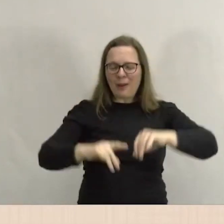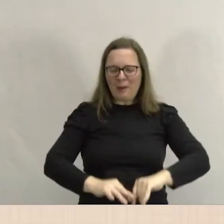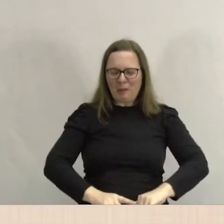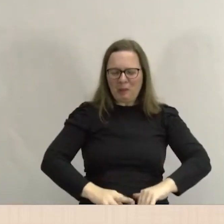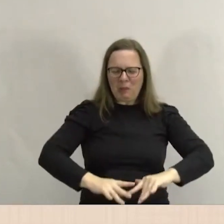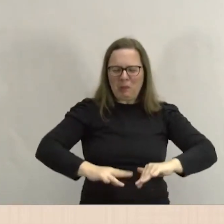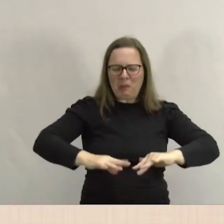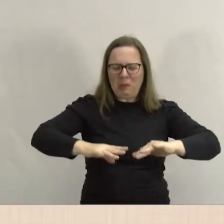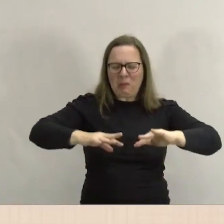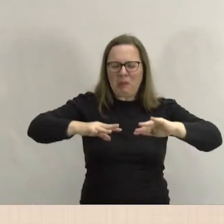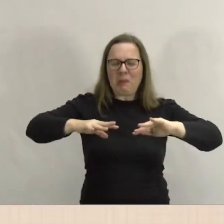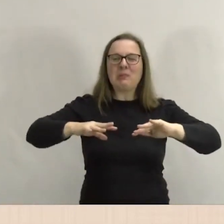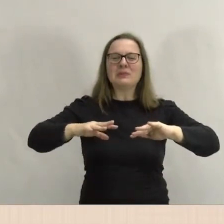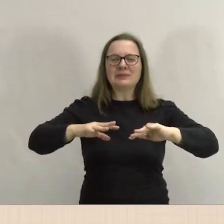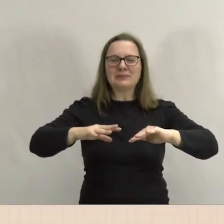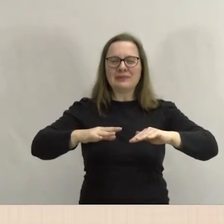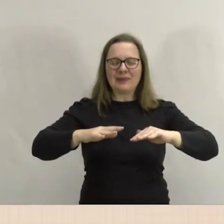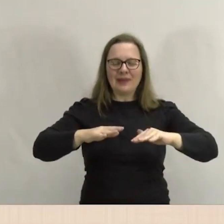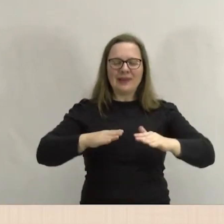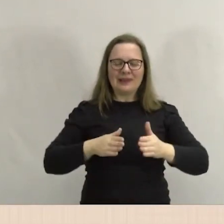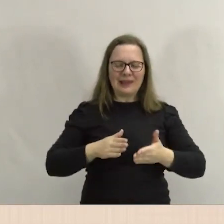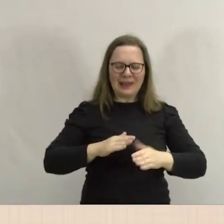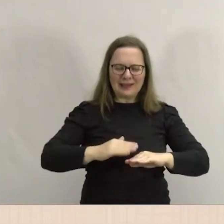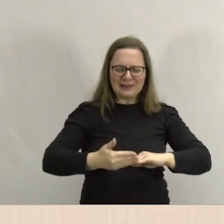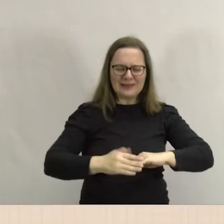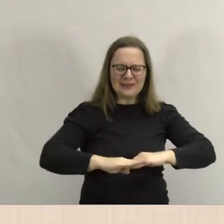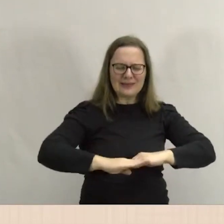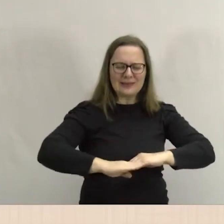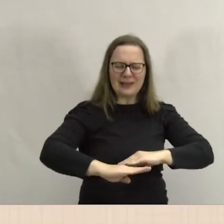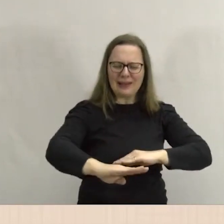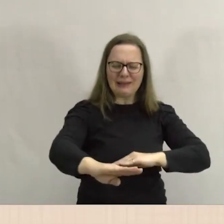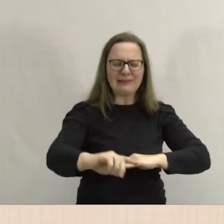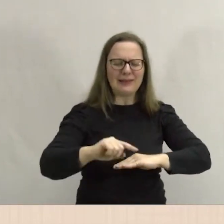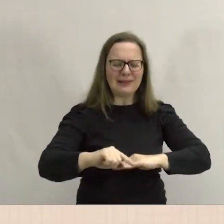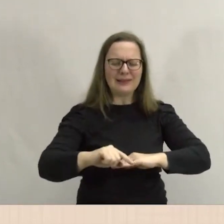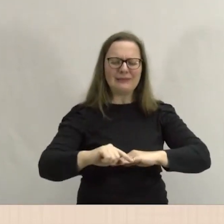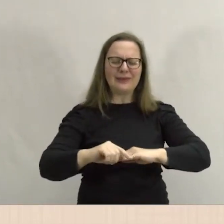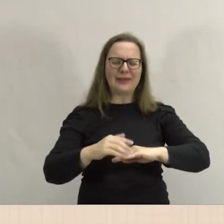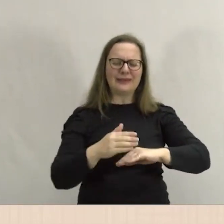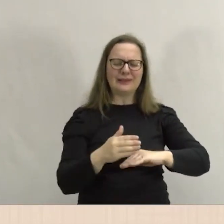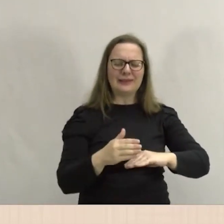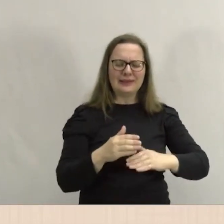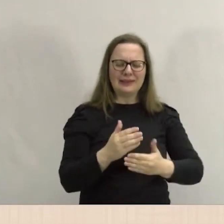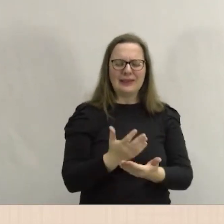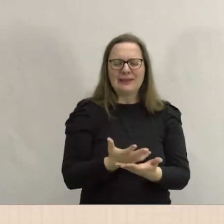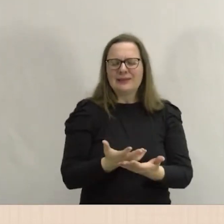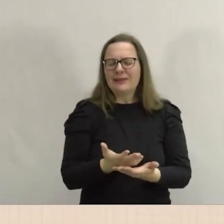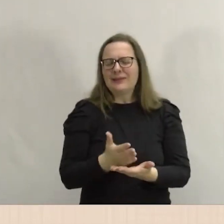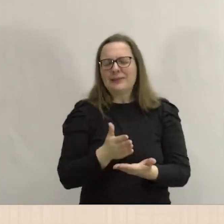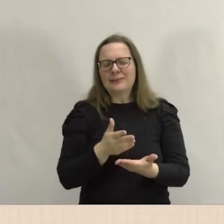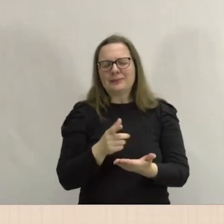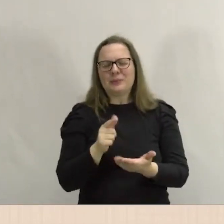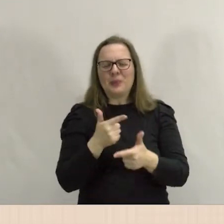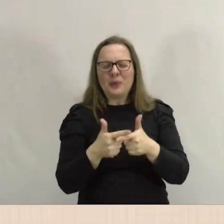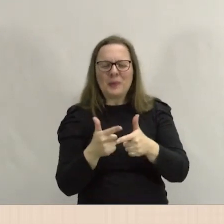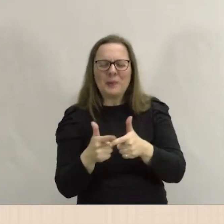estragadas. Irmão, a chuva, para ser uma chuva abençoada, tem que ser na hora certa.